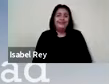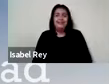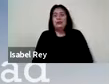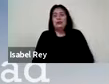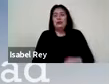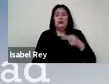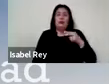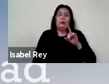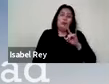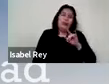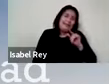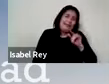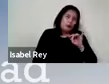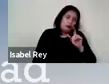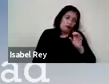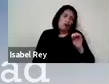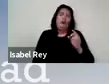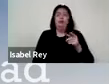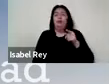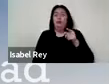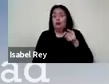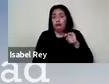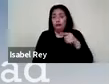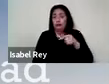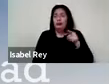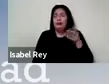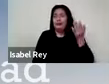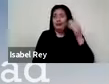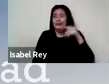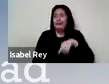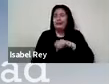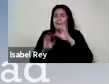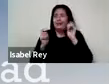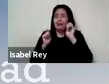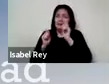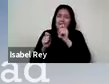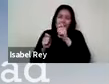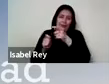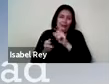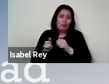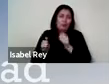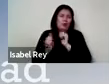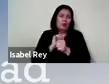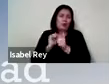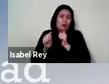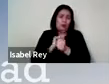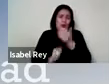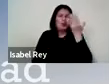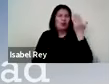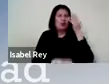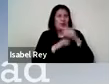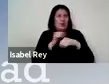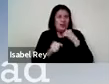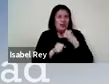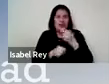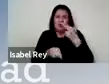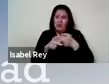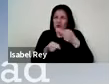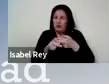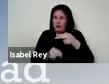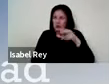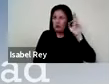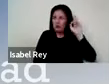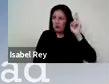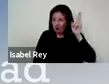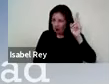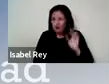Huguito, has estado aquel día en la premiación de un concurso que hubo hace unos años que se llama Maestro que Deja